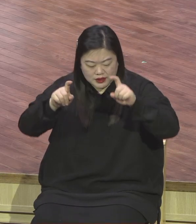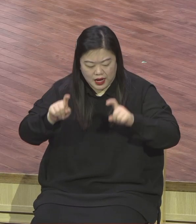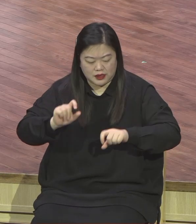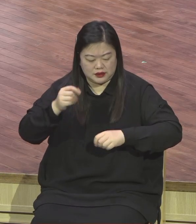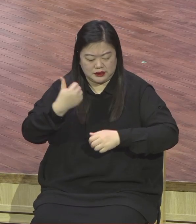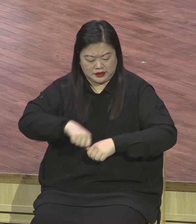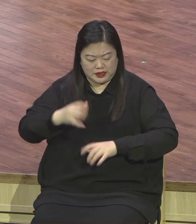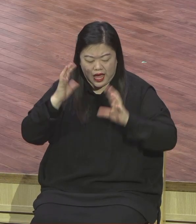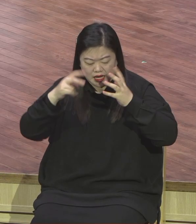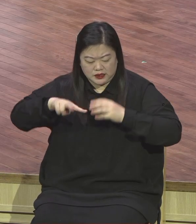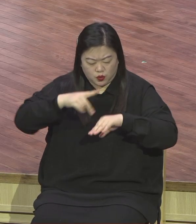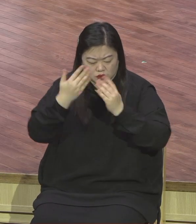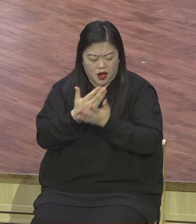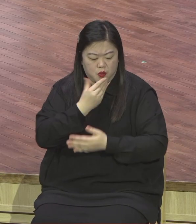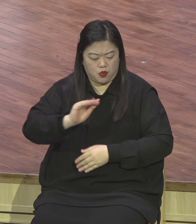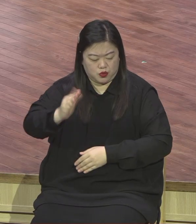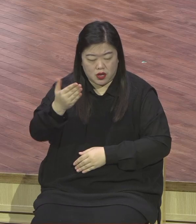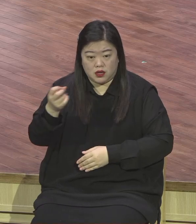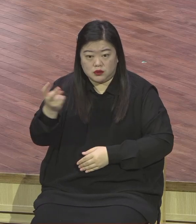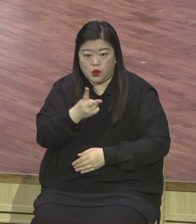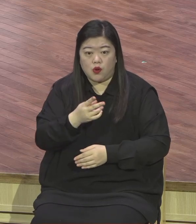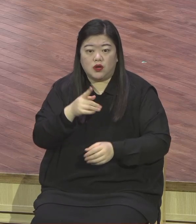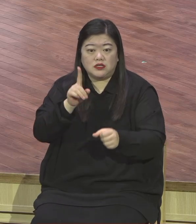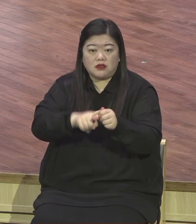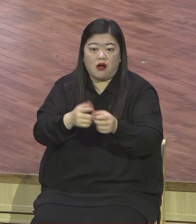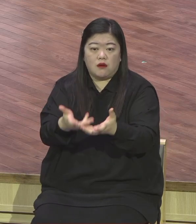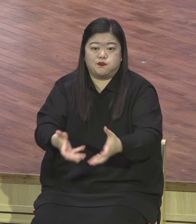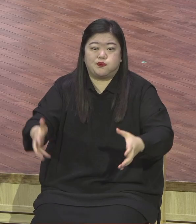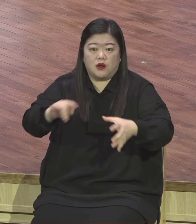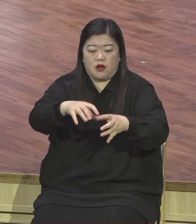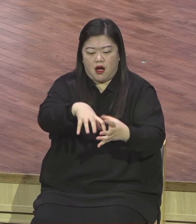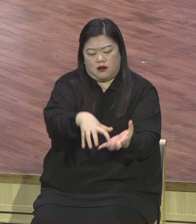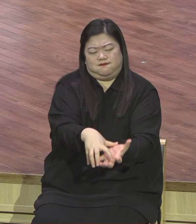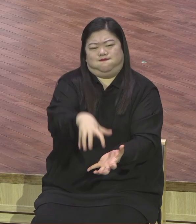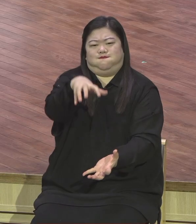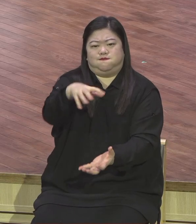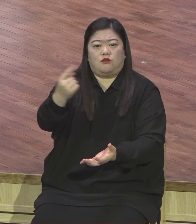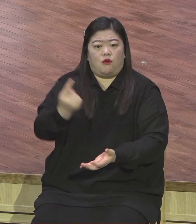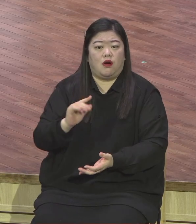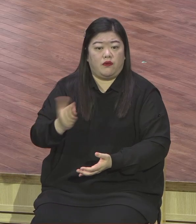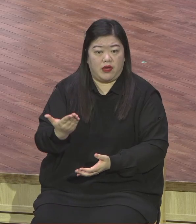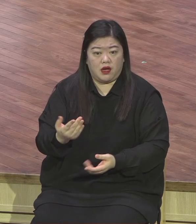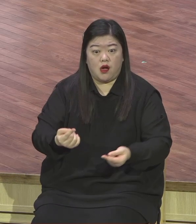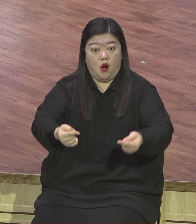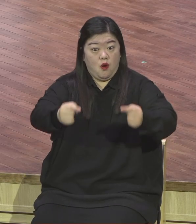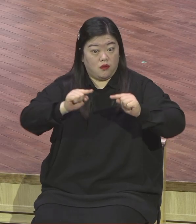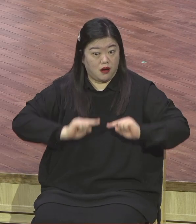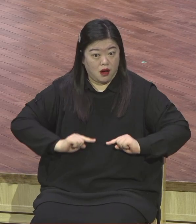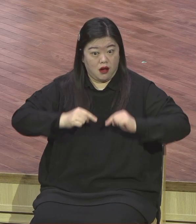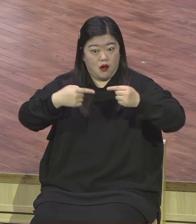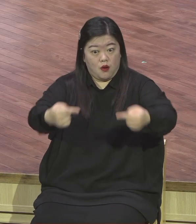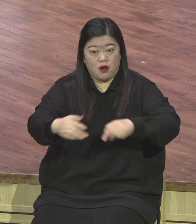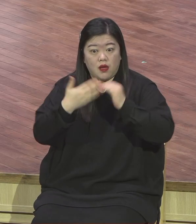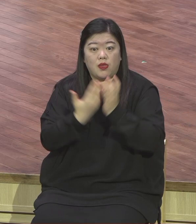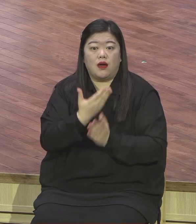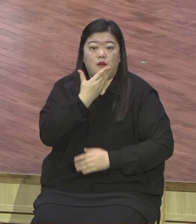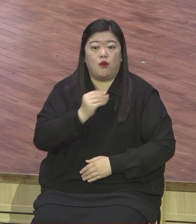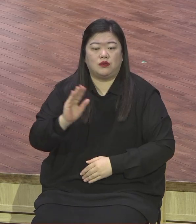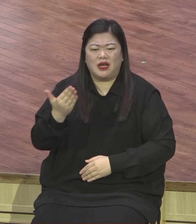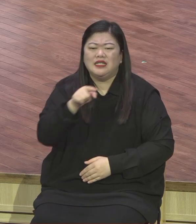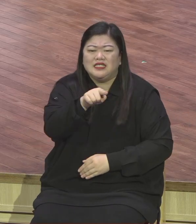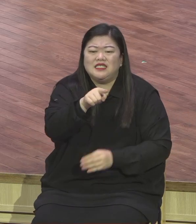새끼가 복을 받을 것이며 내 강주리와 덕반죽 거릇이 복을 받을 것이며 내가 덜해와도 복을 받고 나가도 복을 받을 것이며